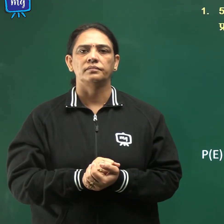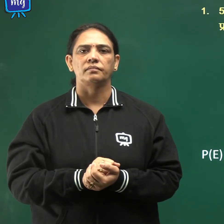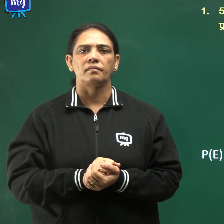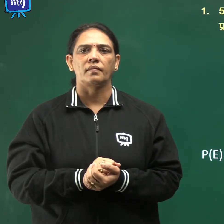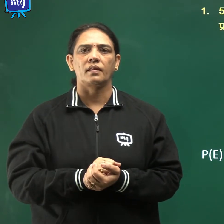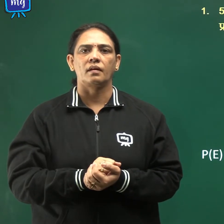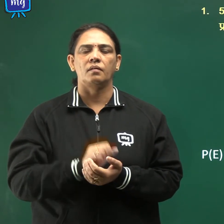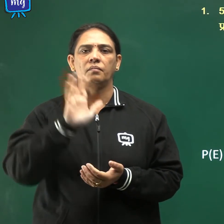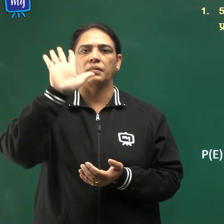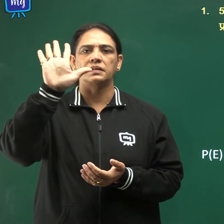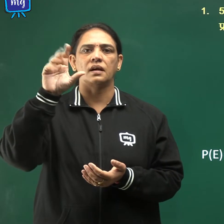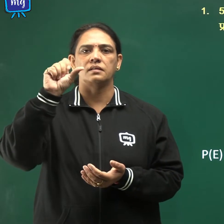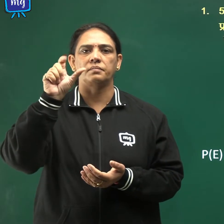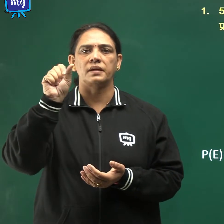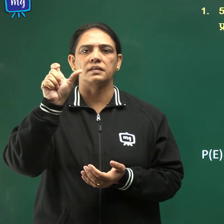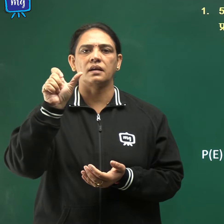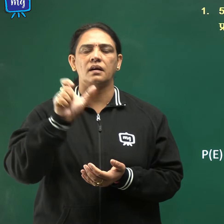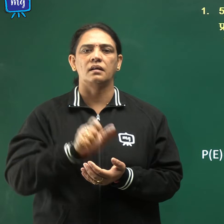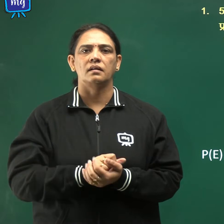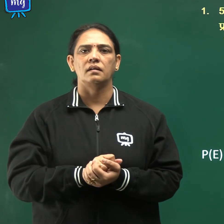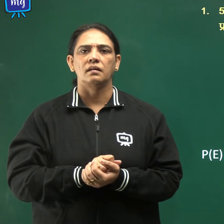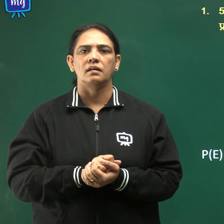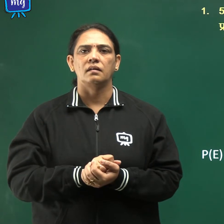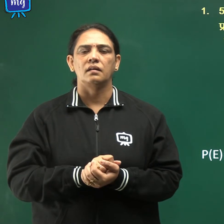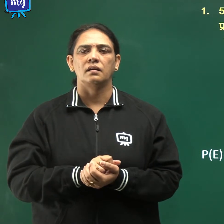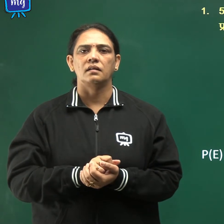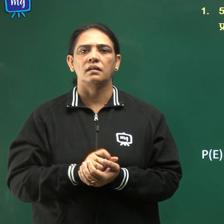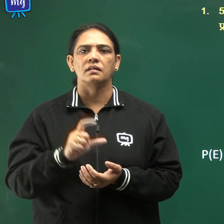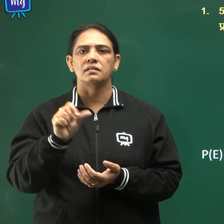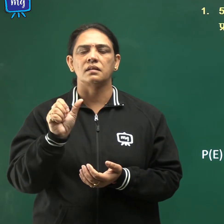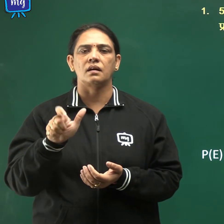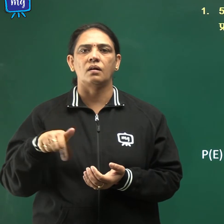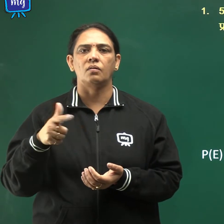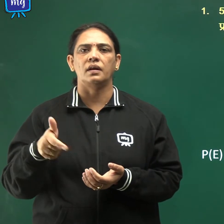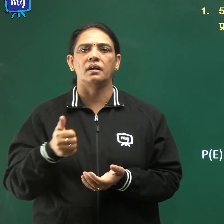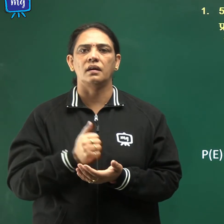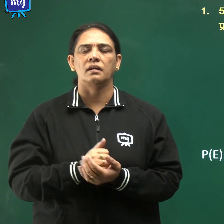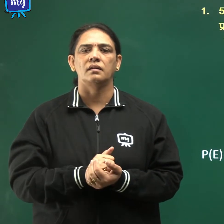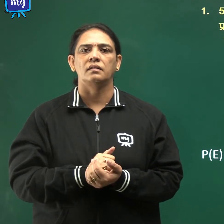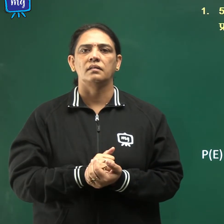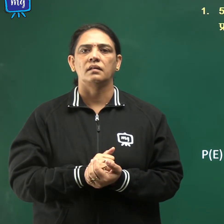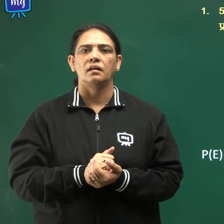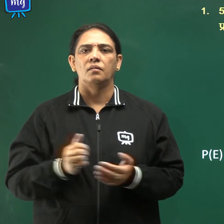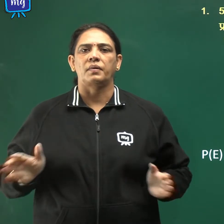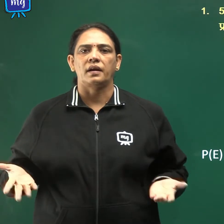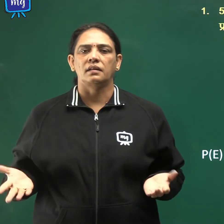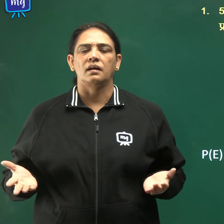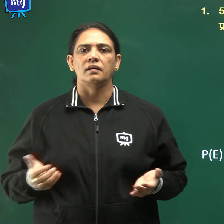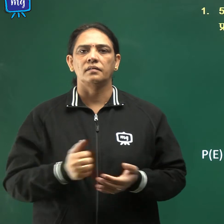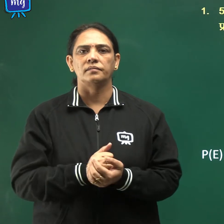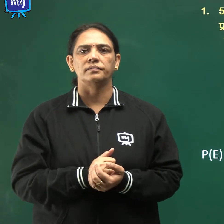है 50 पैसे का का सिक्का होने की की प्रायिकता